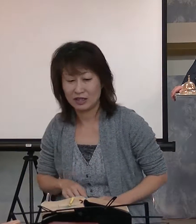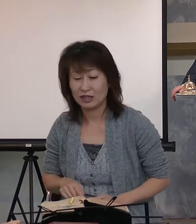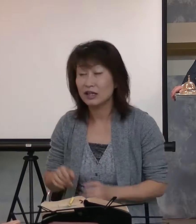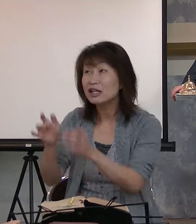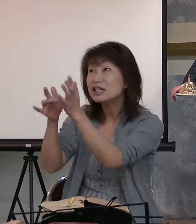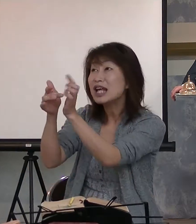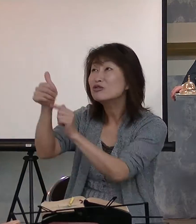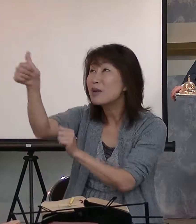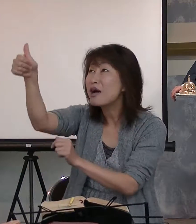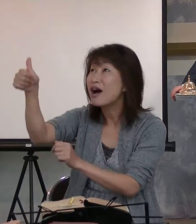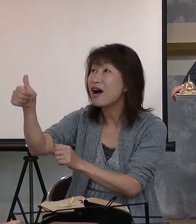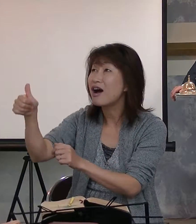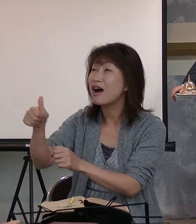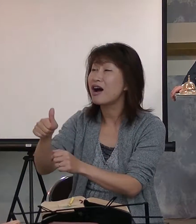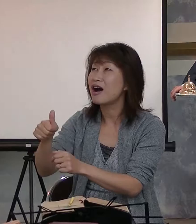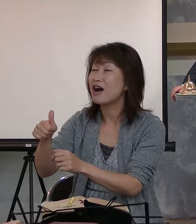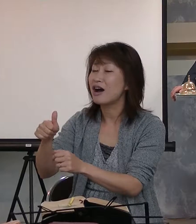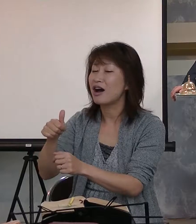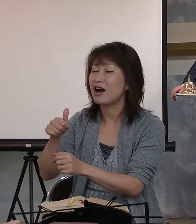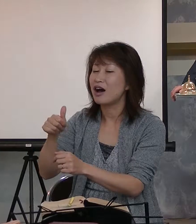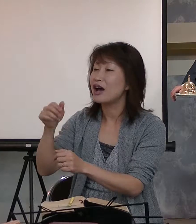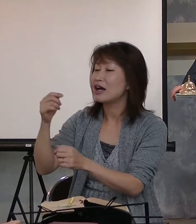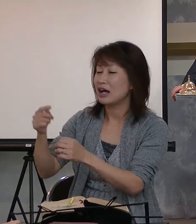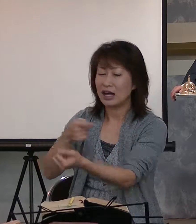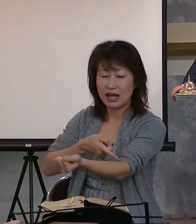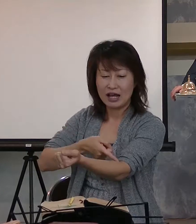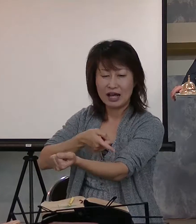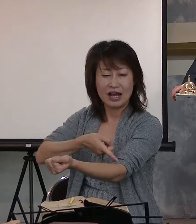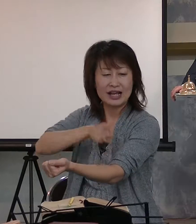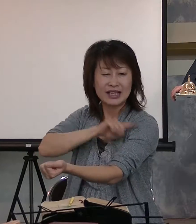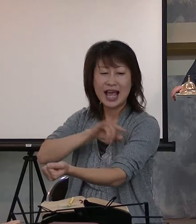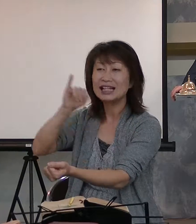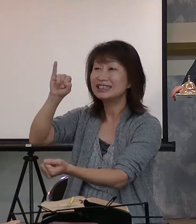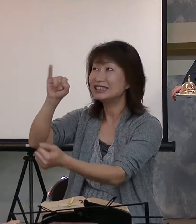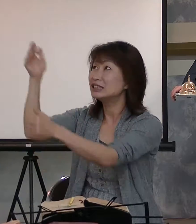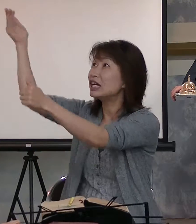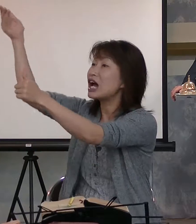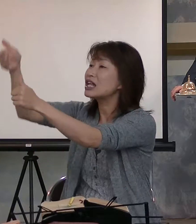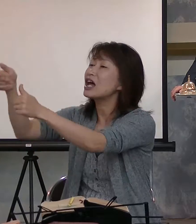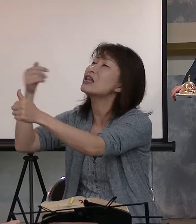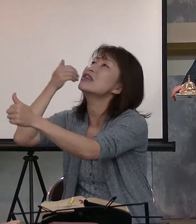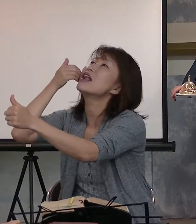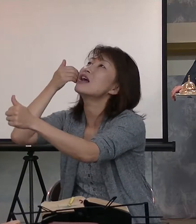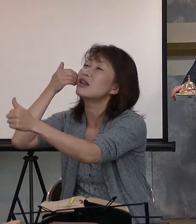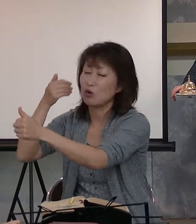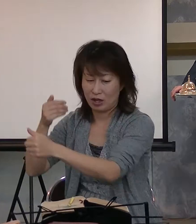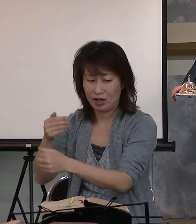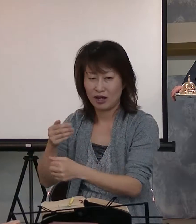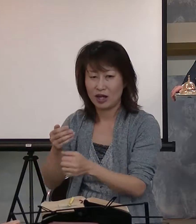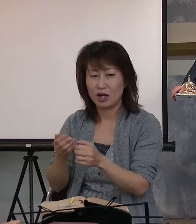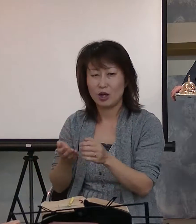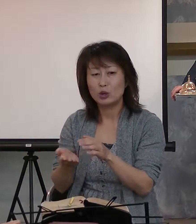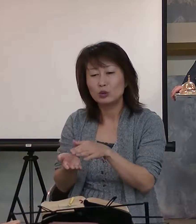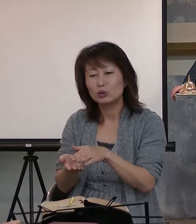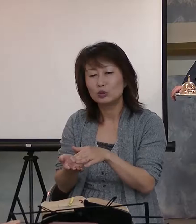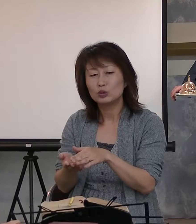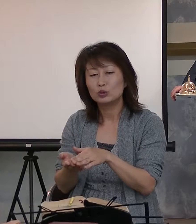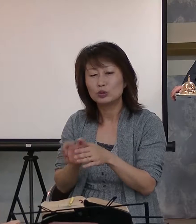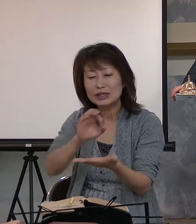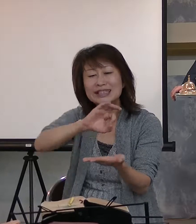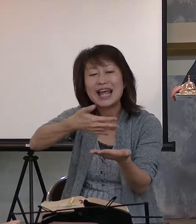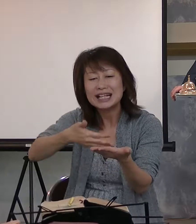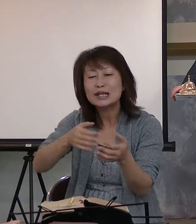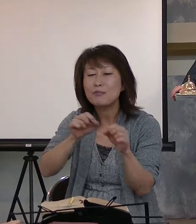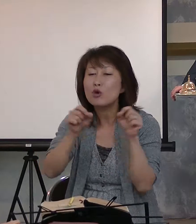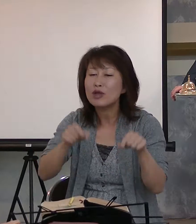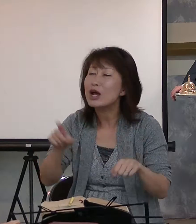るの？まだ税金の問題でどうすればいいんですか？また復活を信じない者たちは